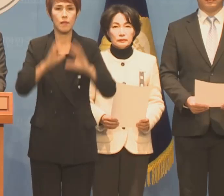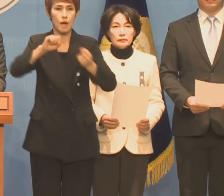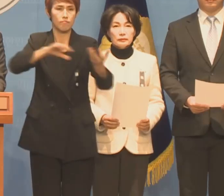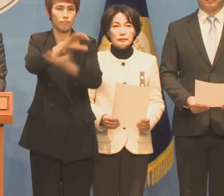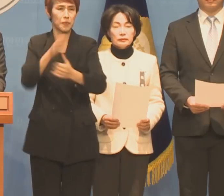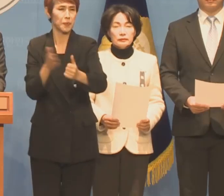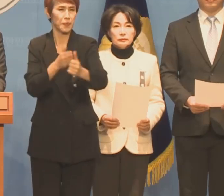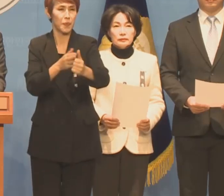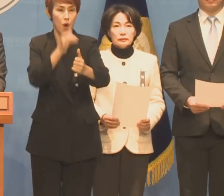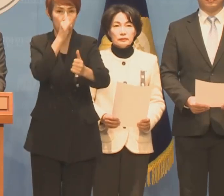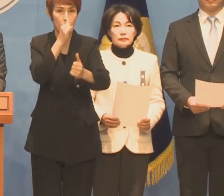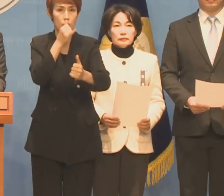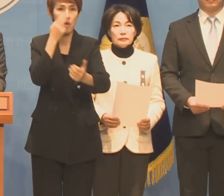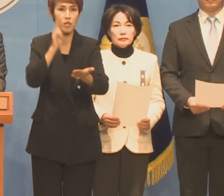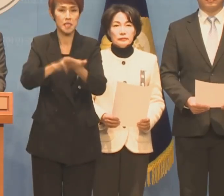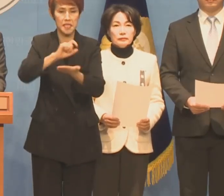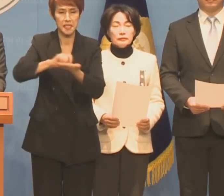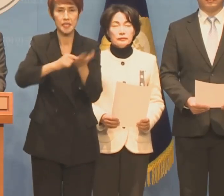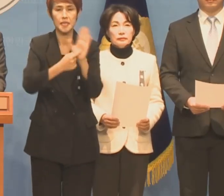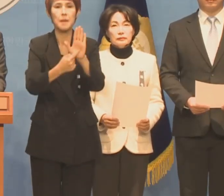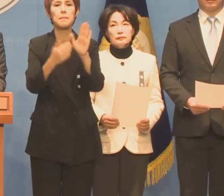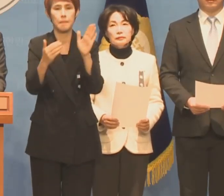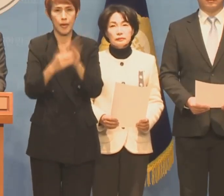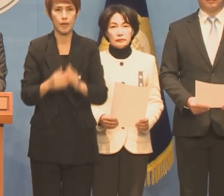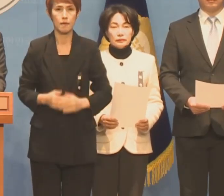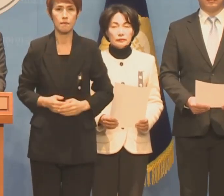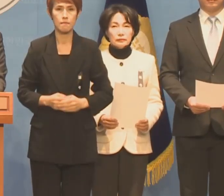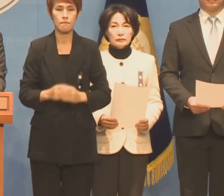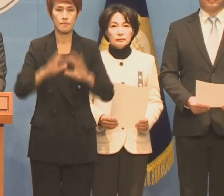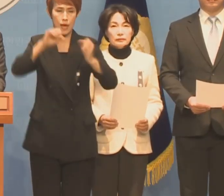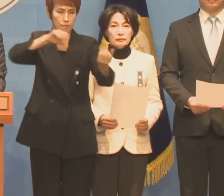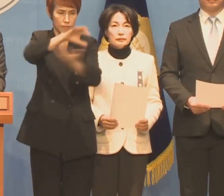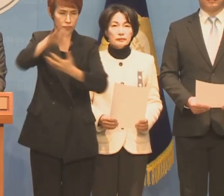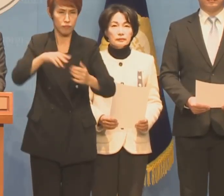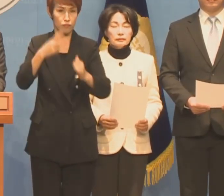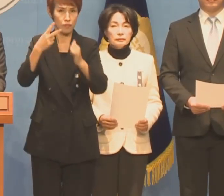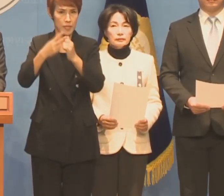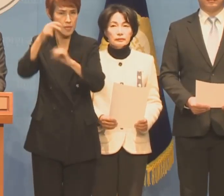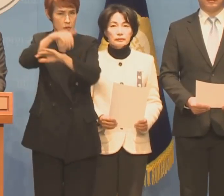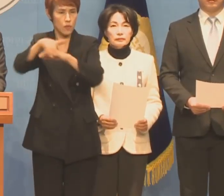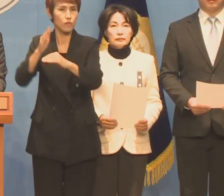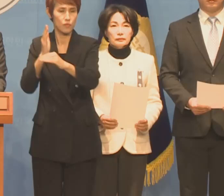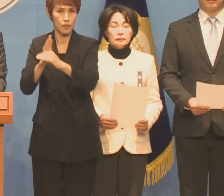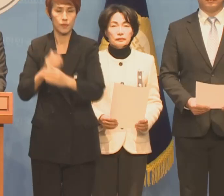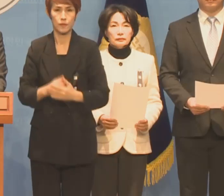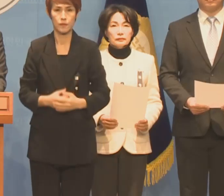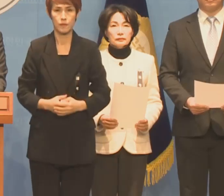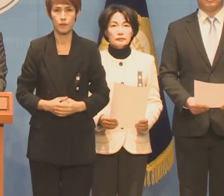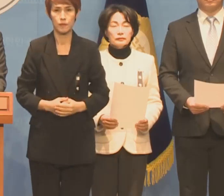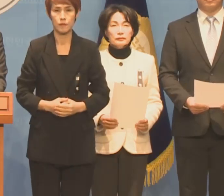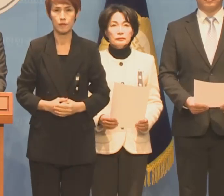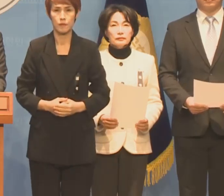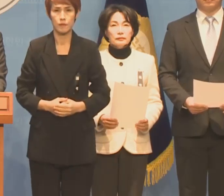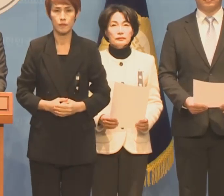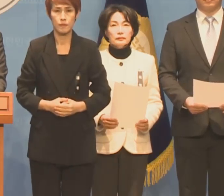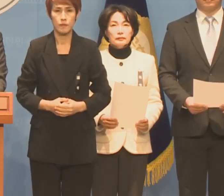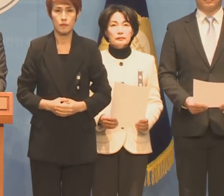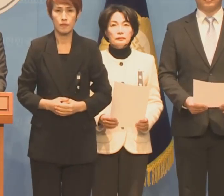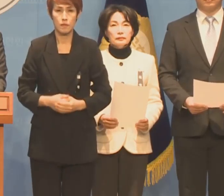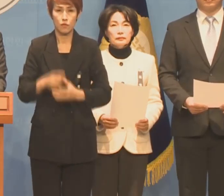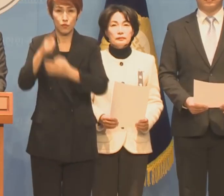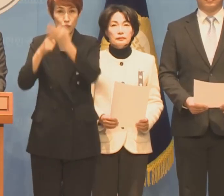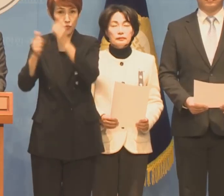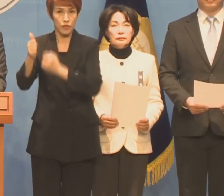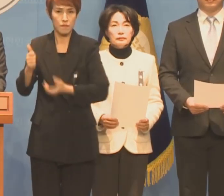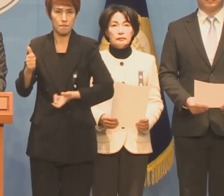등 제2의 내란을 획책하고 있다. 함시라도 빠른 체포가